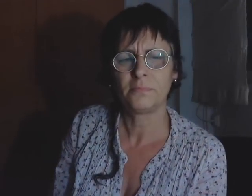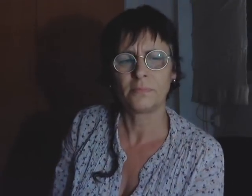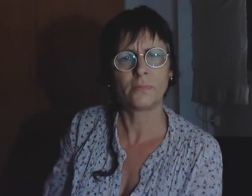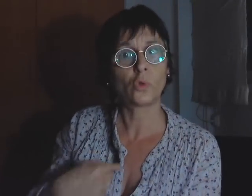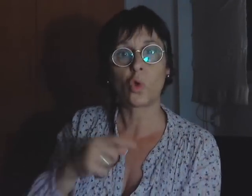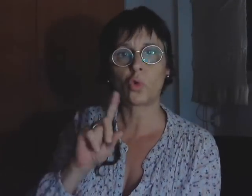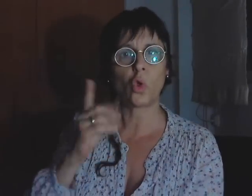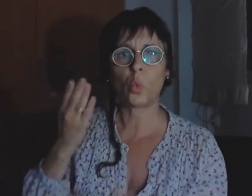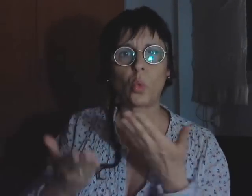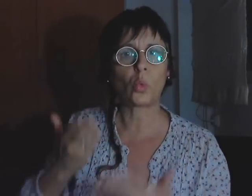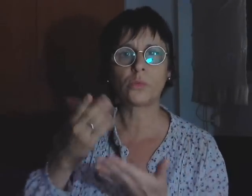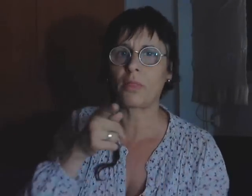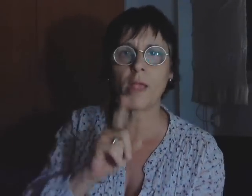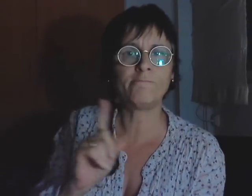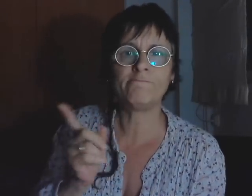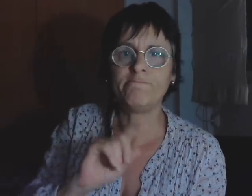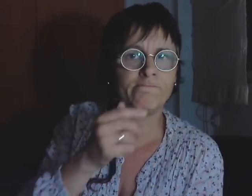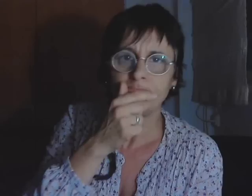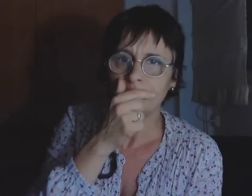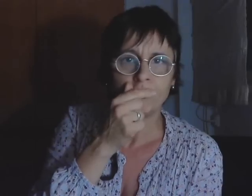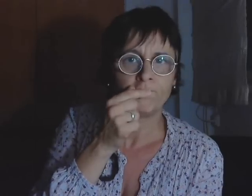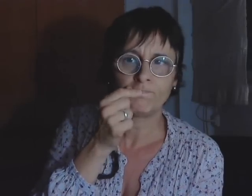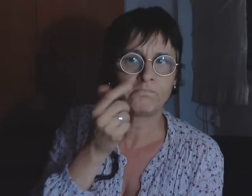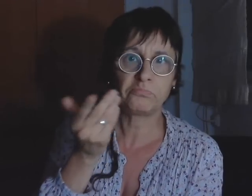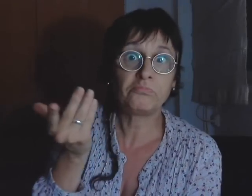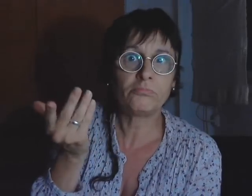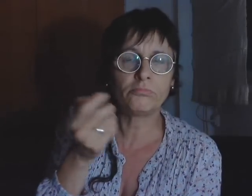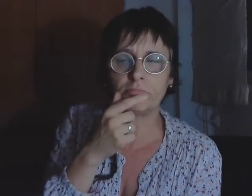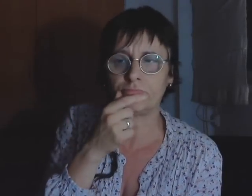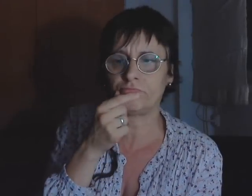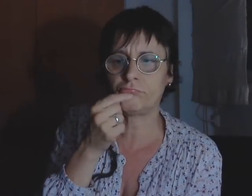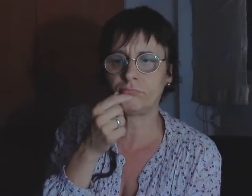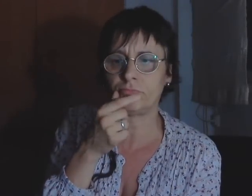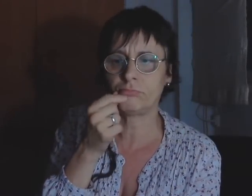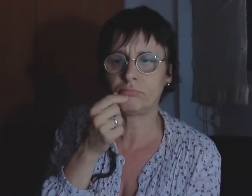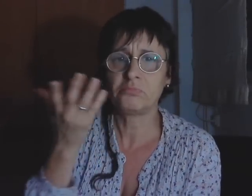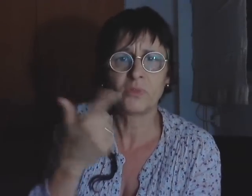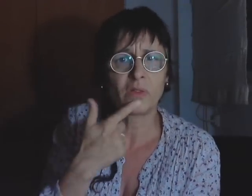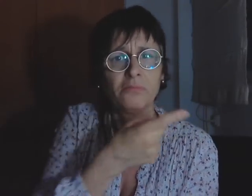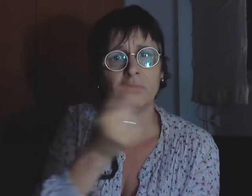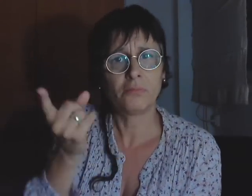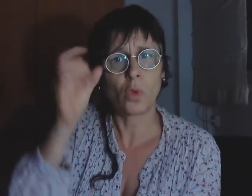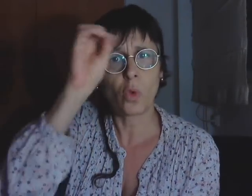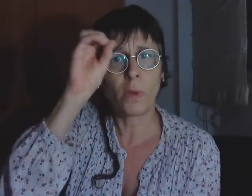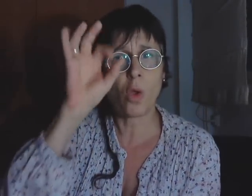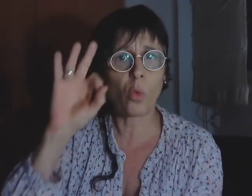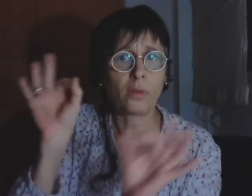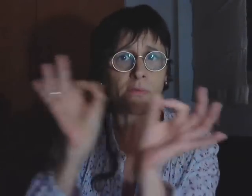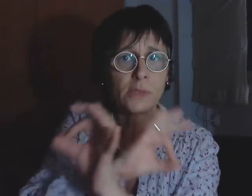en las encuestas, yo creo que es el que más Rajoy, no el que más ganó. No cometió ningún error, luego no ha tenido ninguna pérdida de